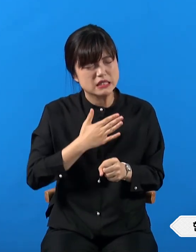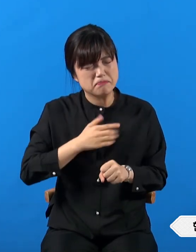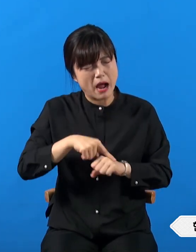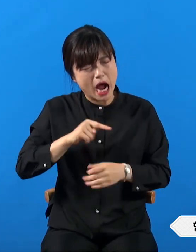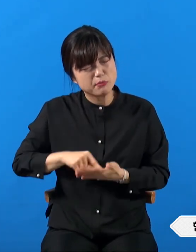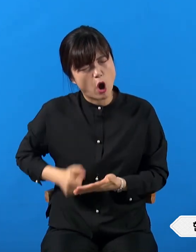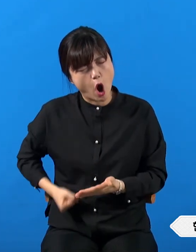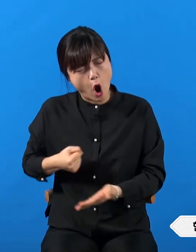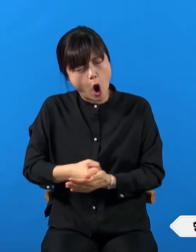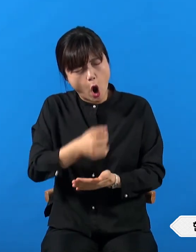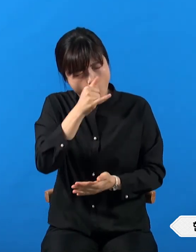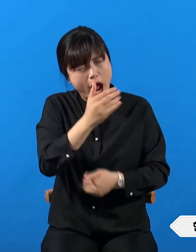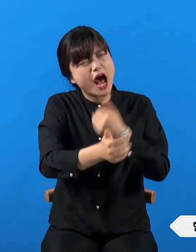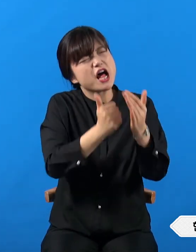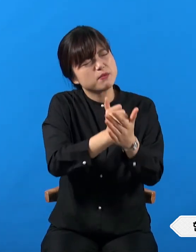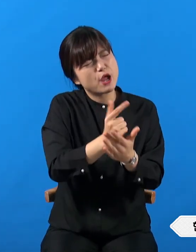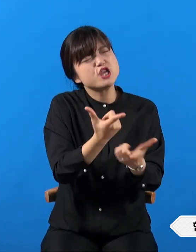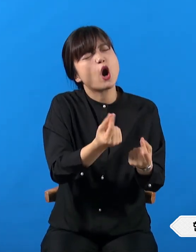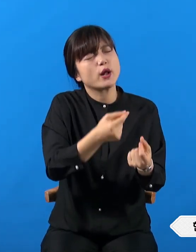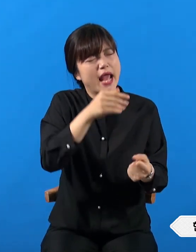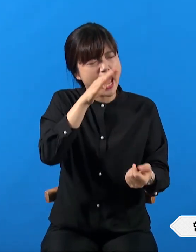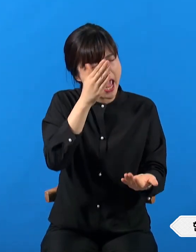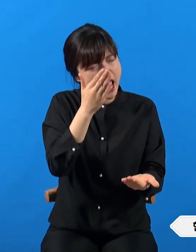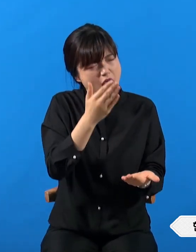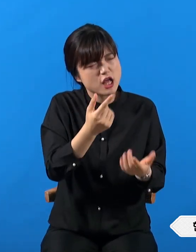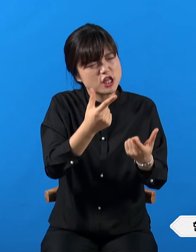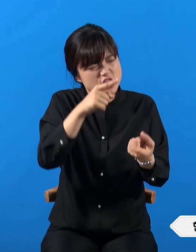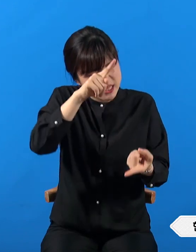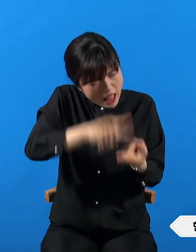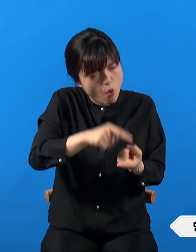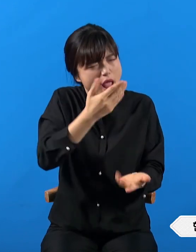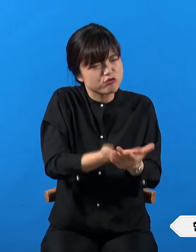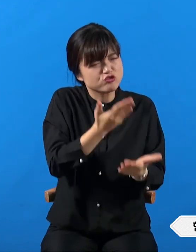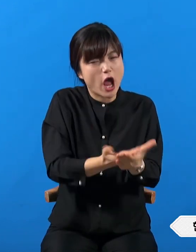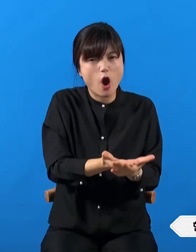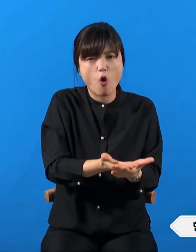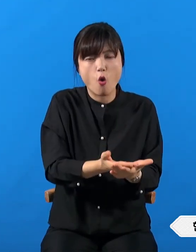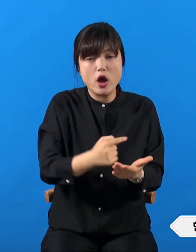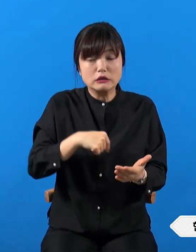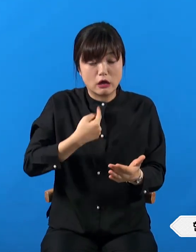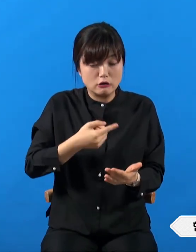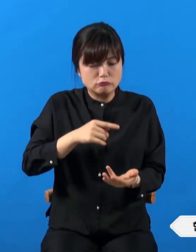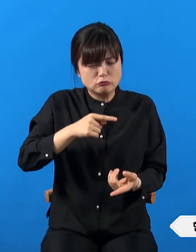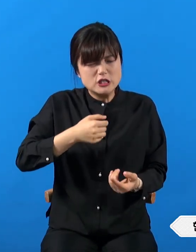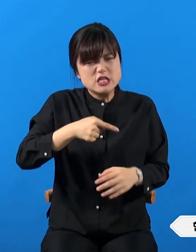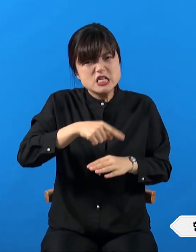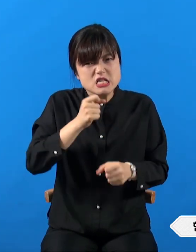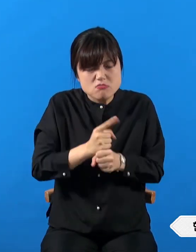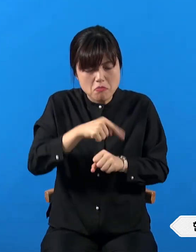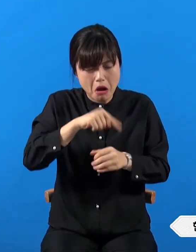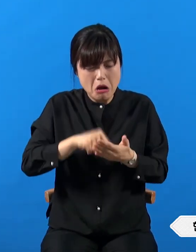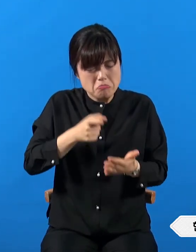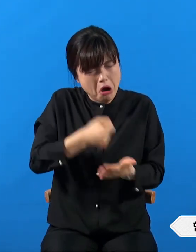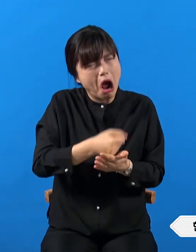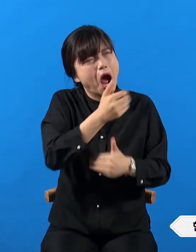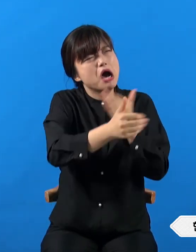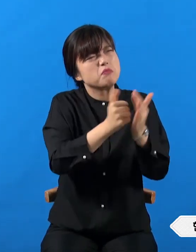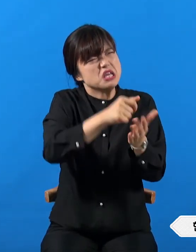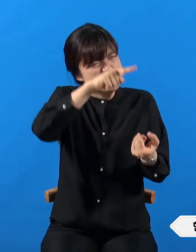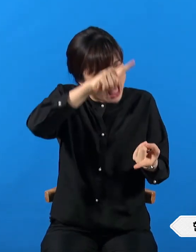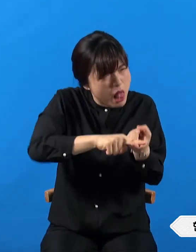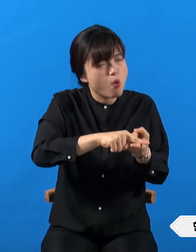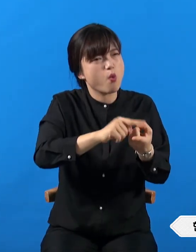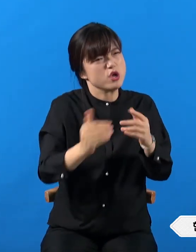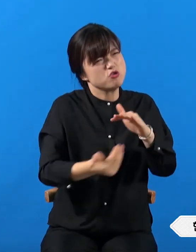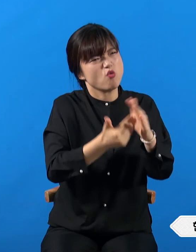제시하는 사람이 있습니다. 하나님 이렇게 해주세요, 저렇게 해주세요 하고 자기가 답을 제시합니다. 하나님 이렇게